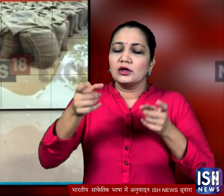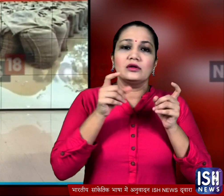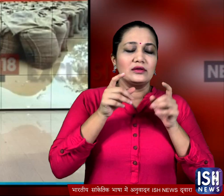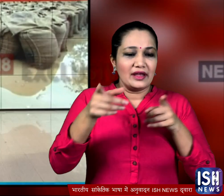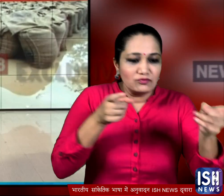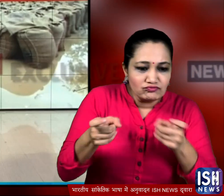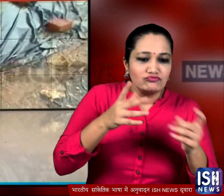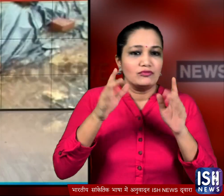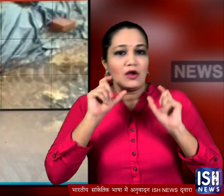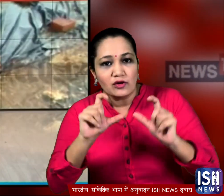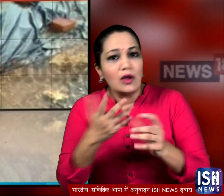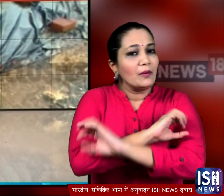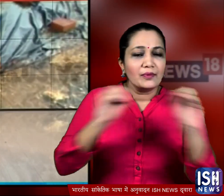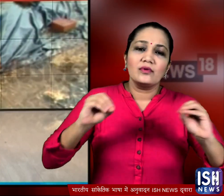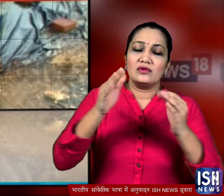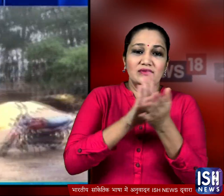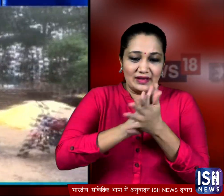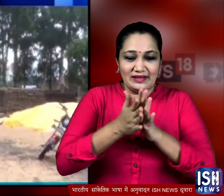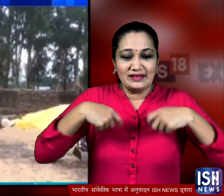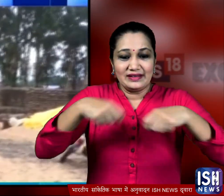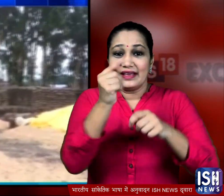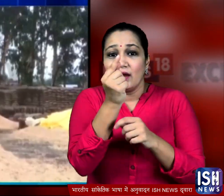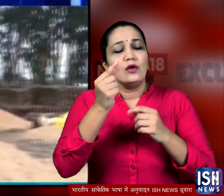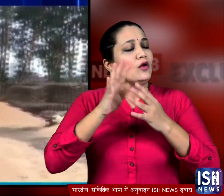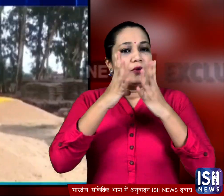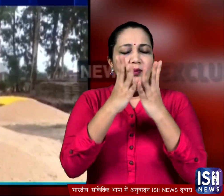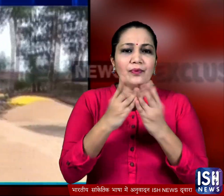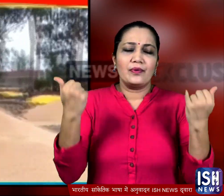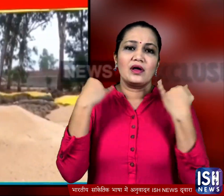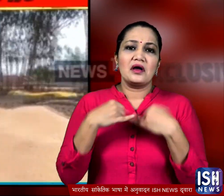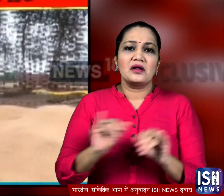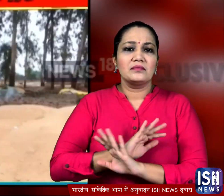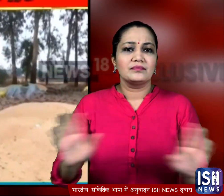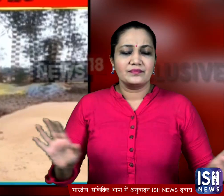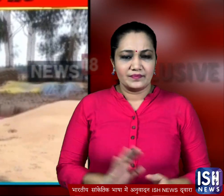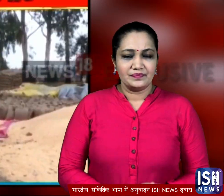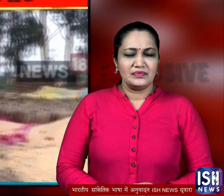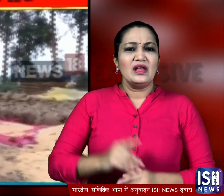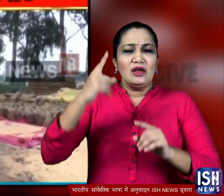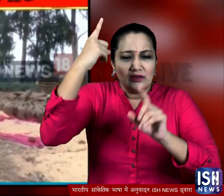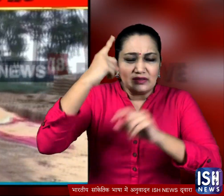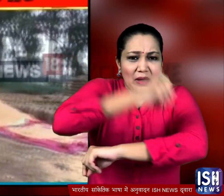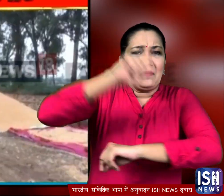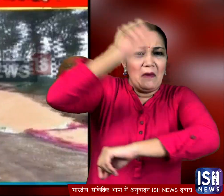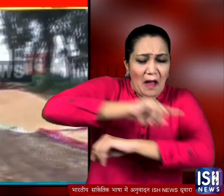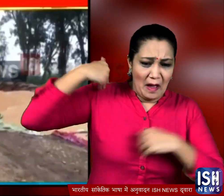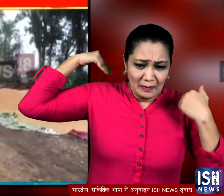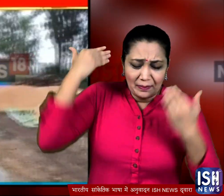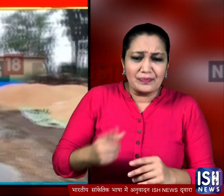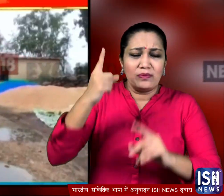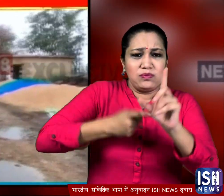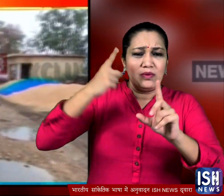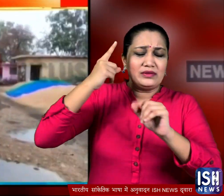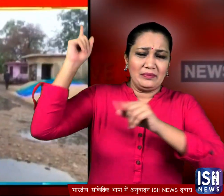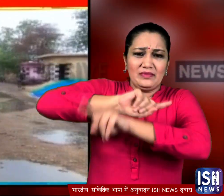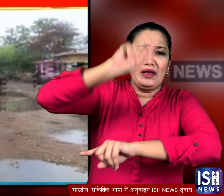गेहूं बर्बादी की भेंट चढ़ गया, जिससे उन किसानों की मुश्किलें बढ़ गईं जो पिछले कई दिनों से इन मंडियों में अपनी